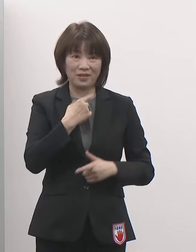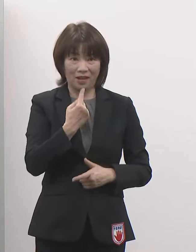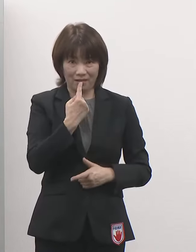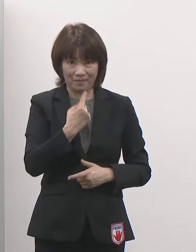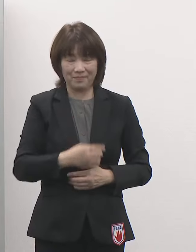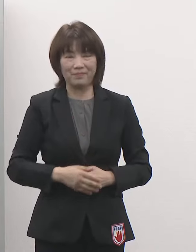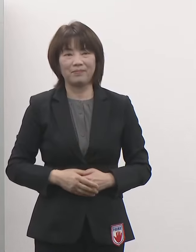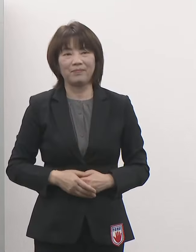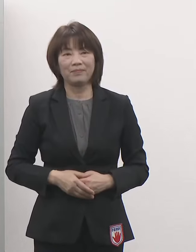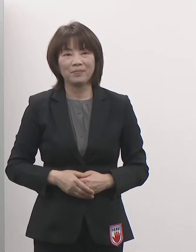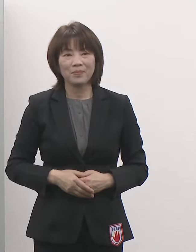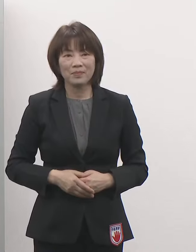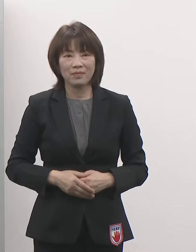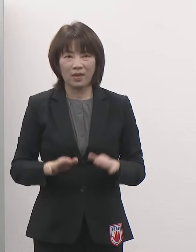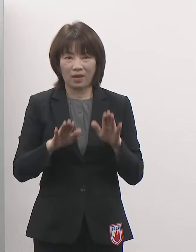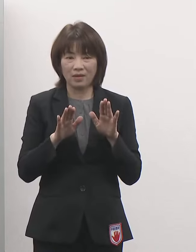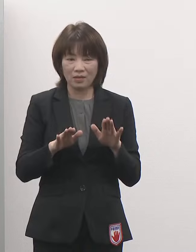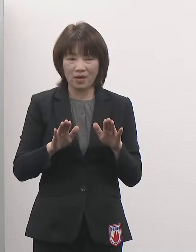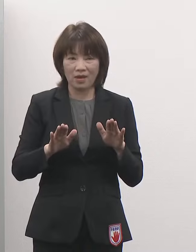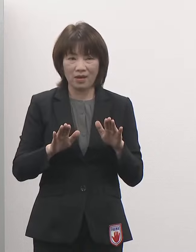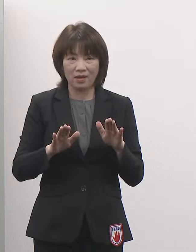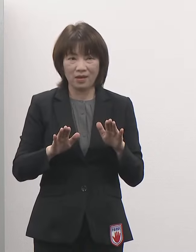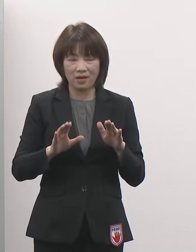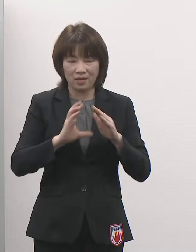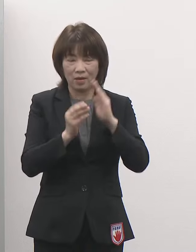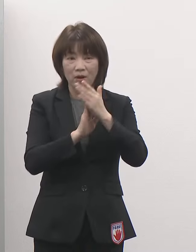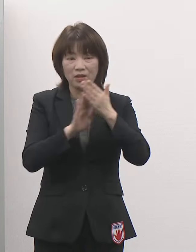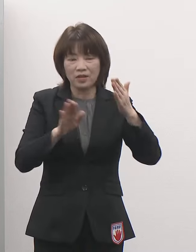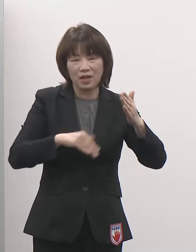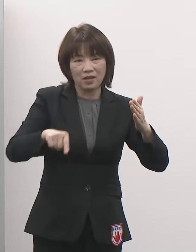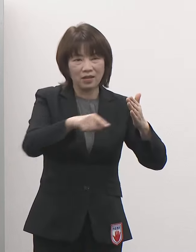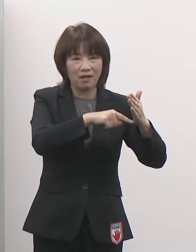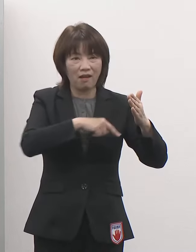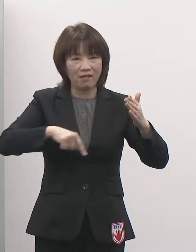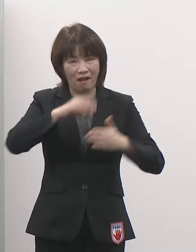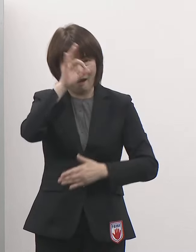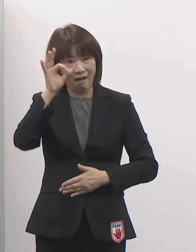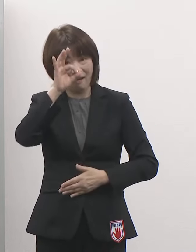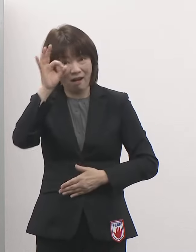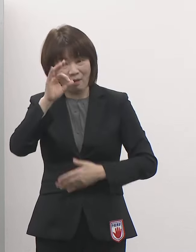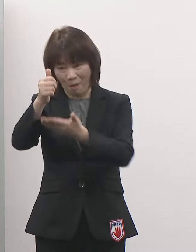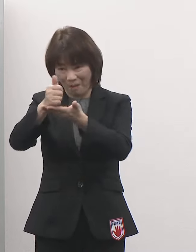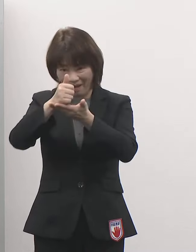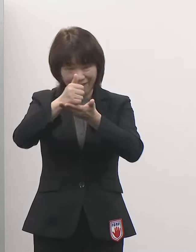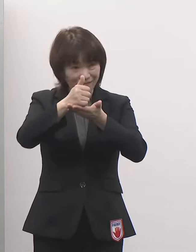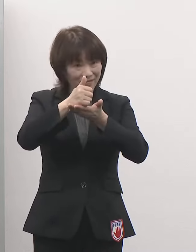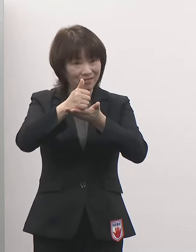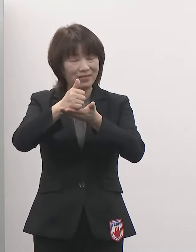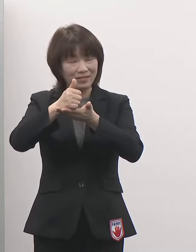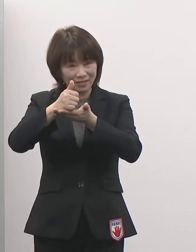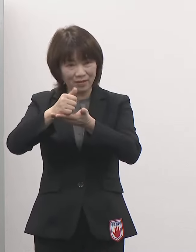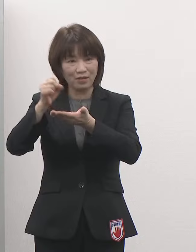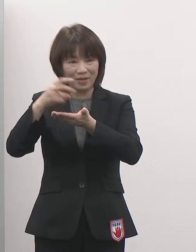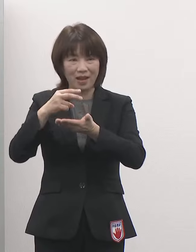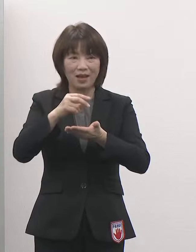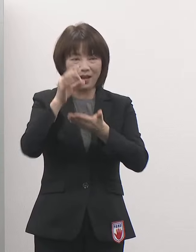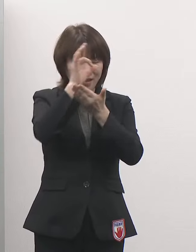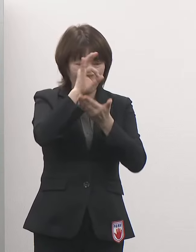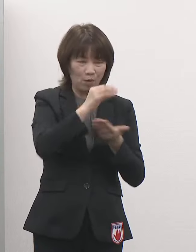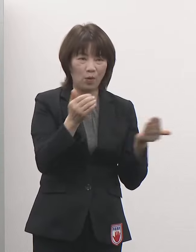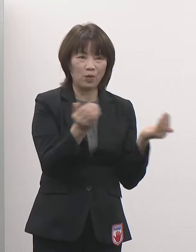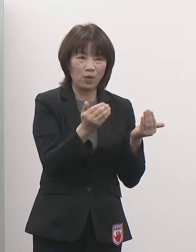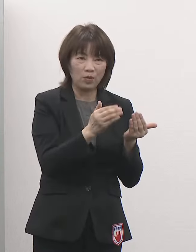まいりたいと、思います。今、まあ、県内、観光か、関係の皆様、さまざまな、高付加価値化の取り組みも、進め